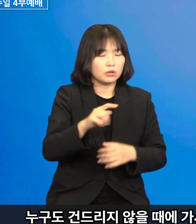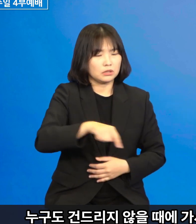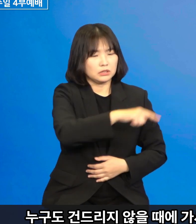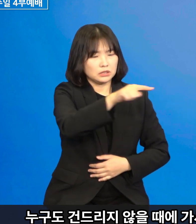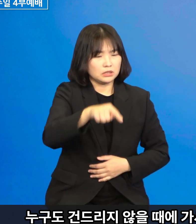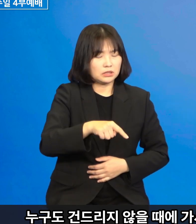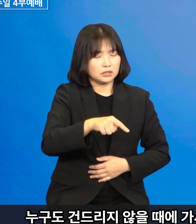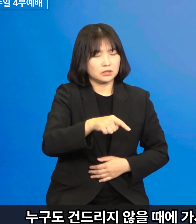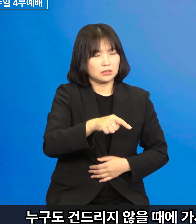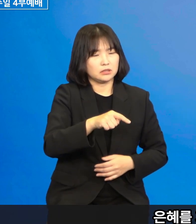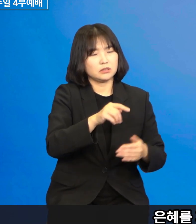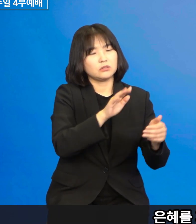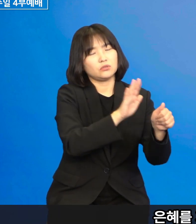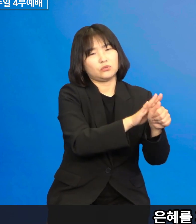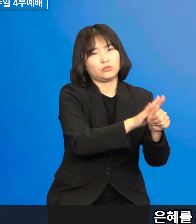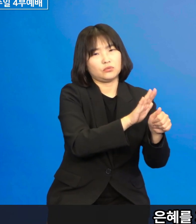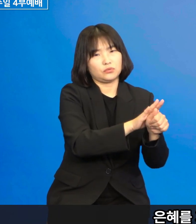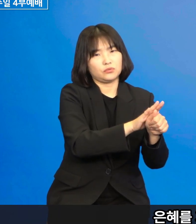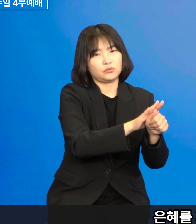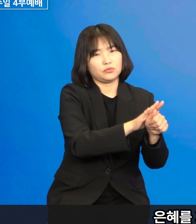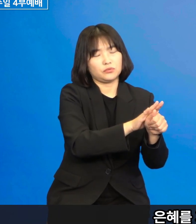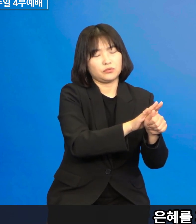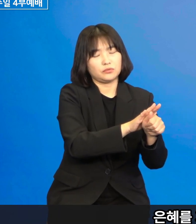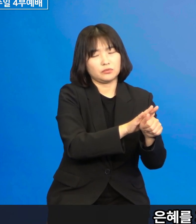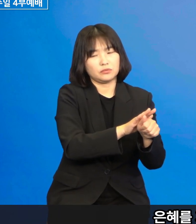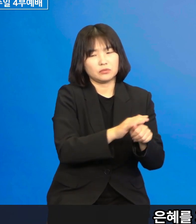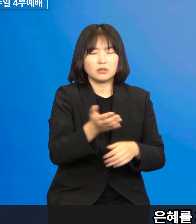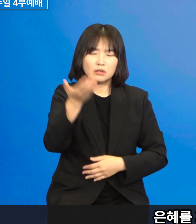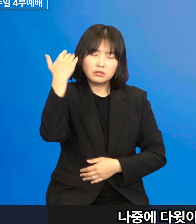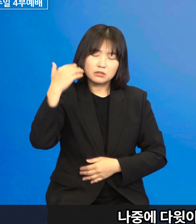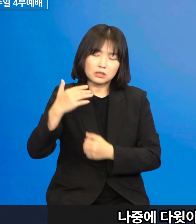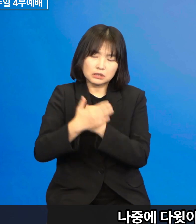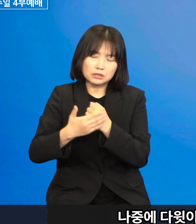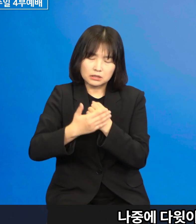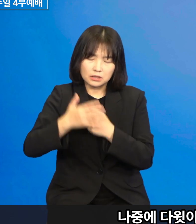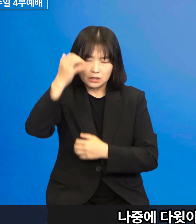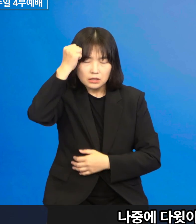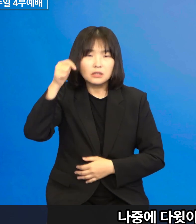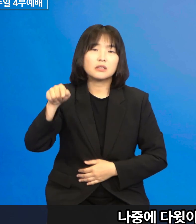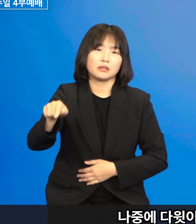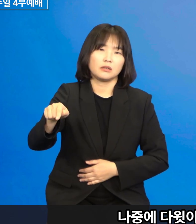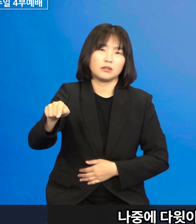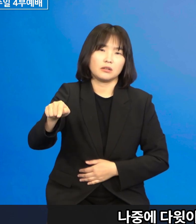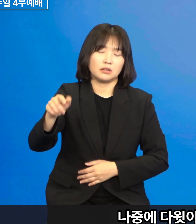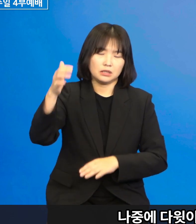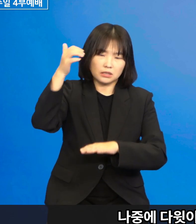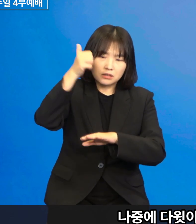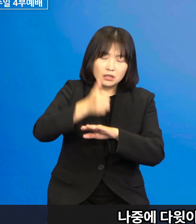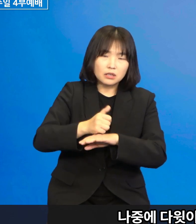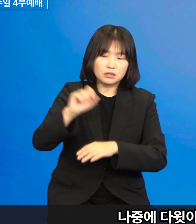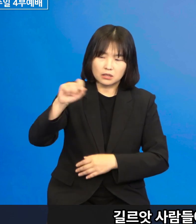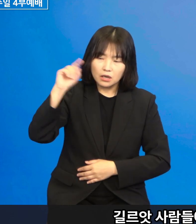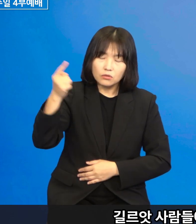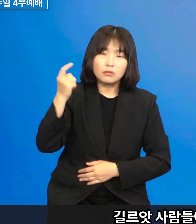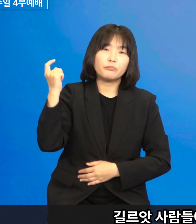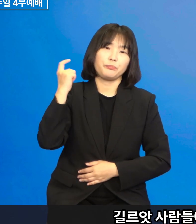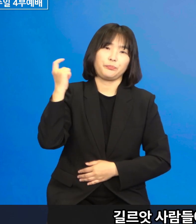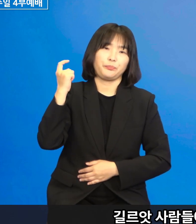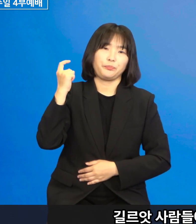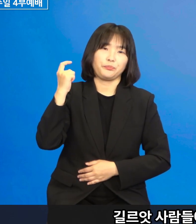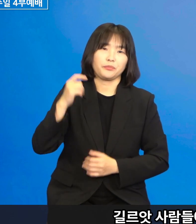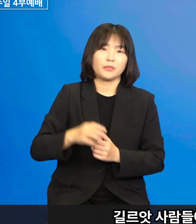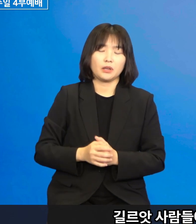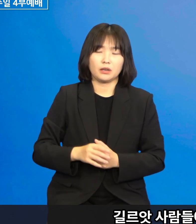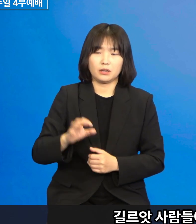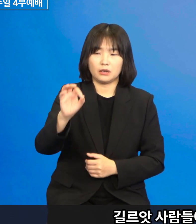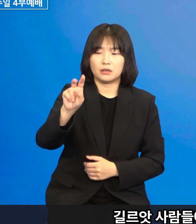잘 치러주었습니다. 은혜를 기억한 거예요. 나중에 다윗이 그 소식을 들었어요. 길앗